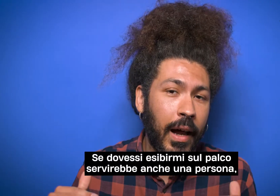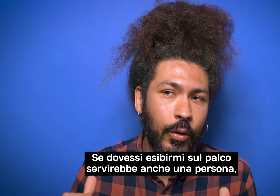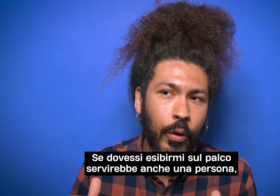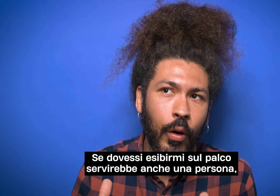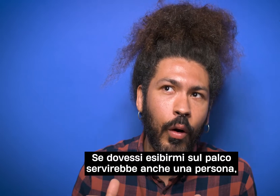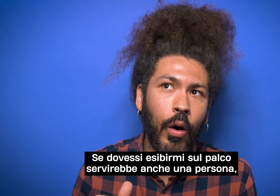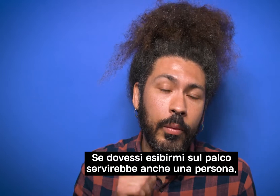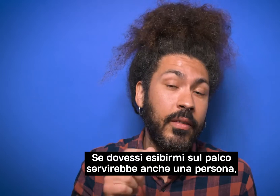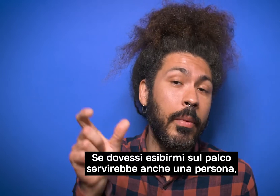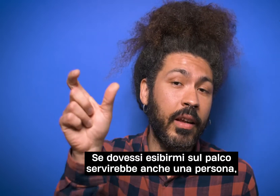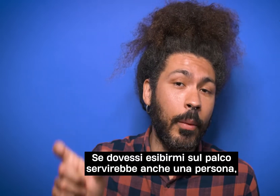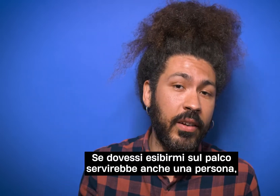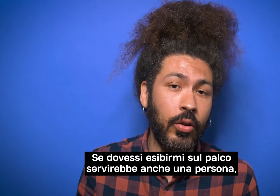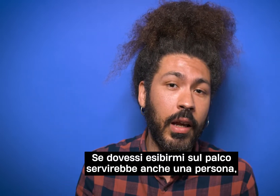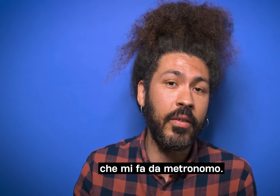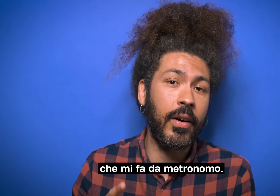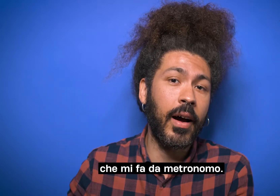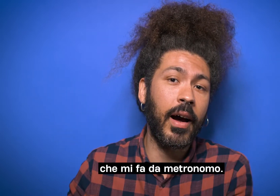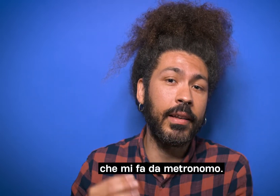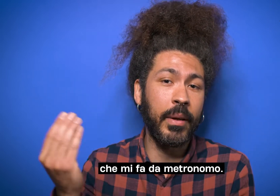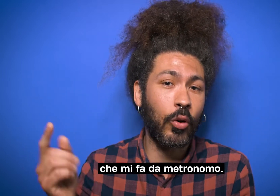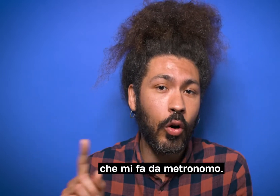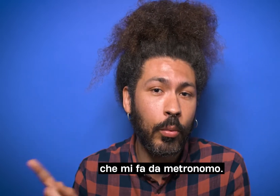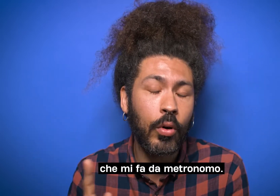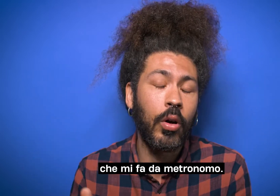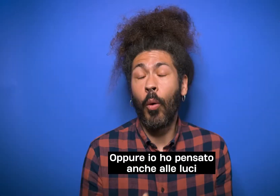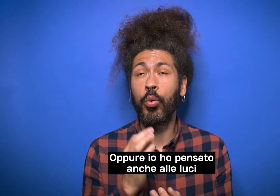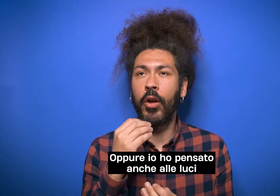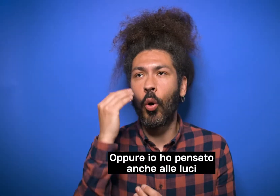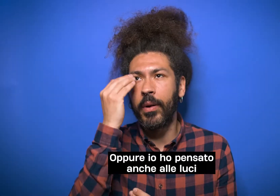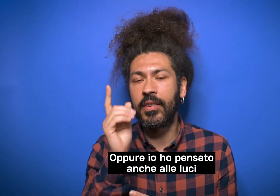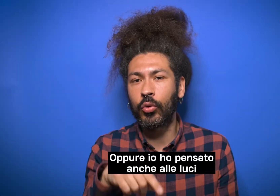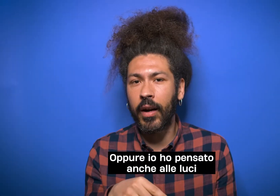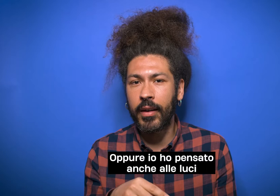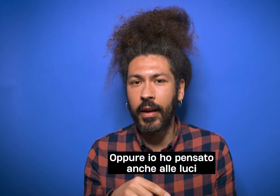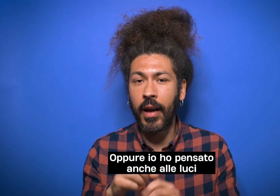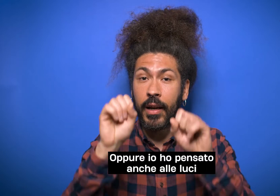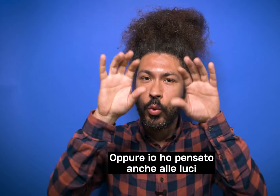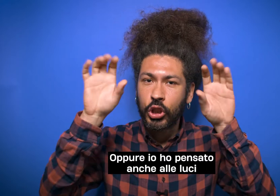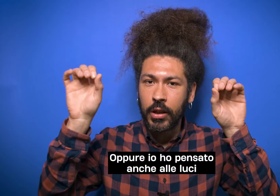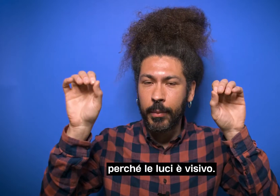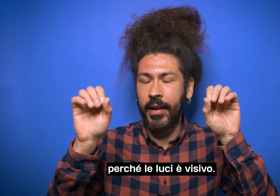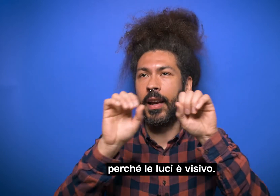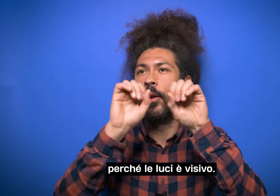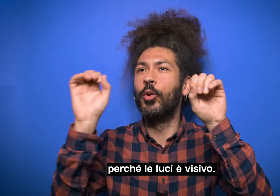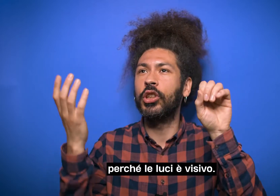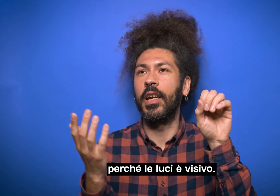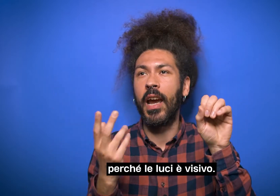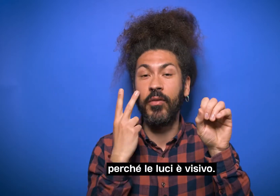palco mi servirebbe anche una persona che mi fa da metronomo. Oppure io ho pensato anche alle luci, perché le luci è